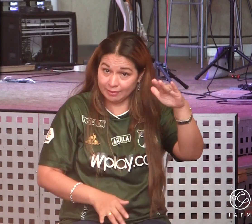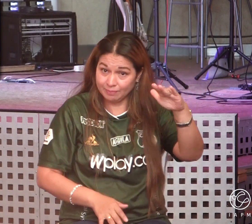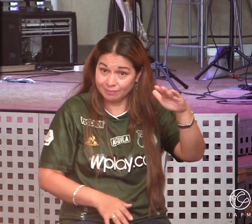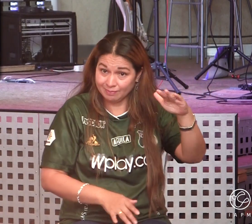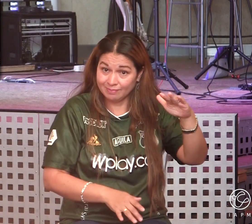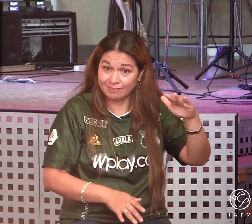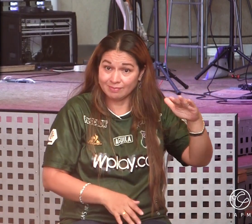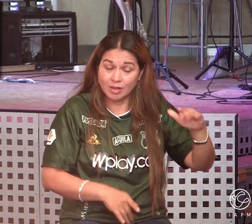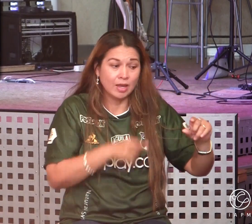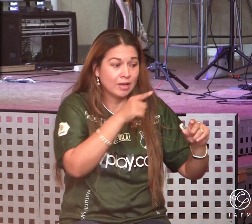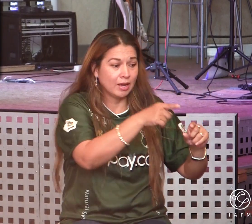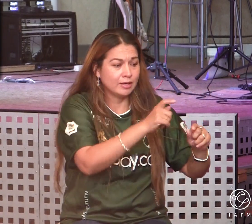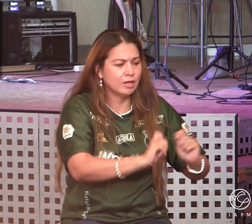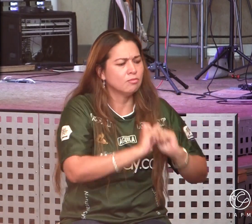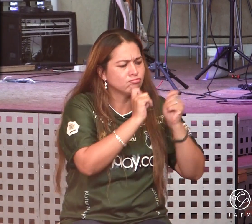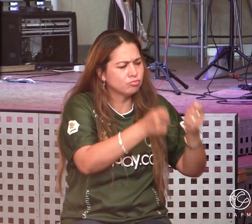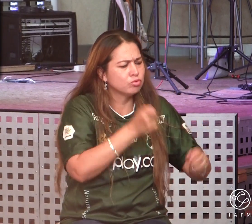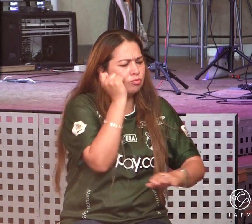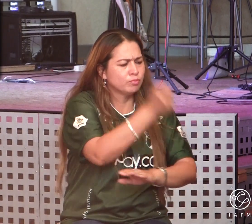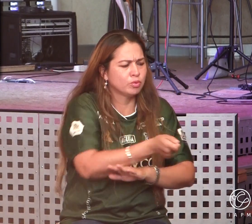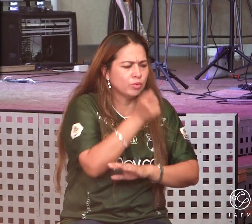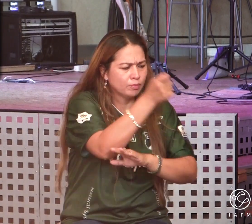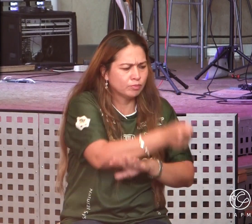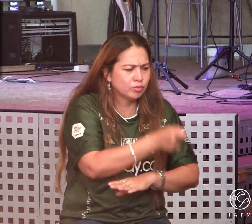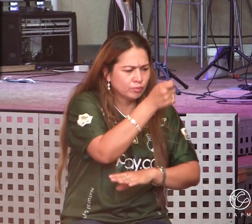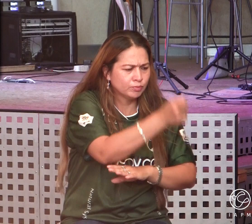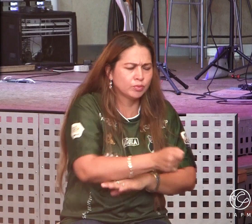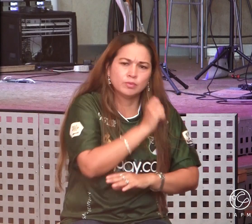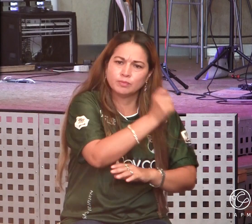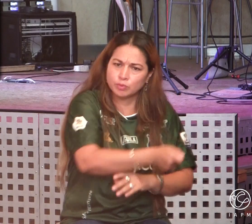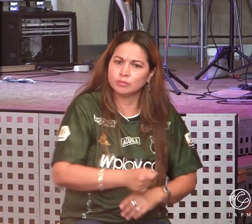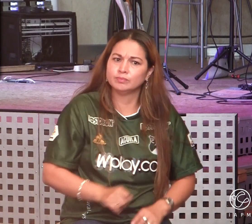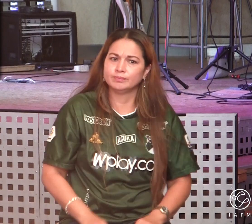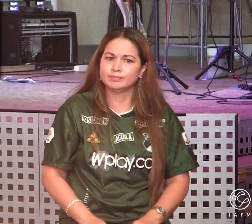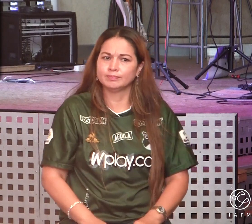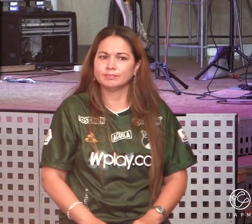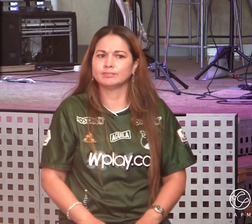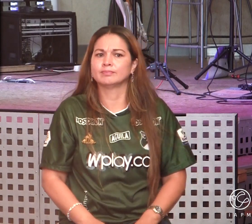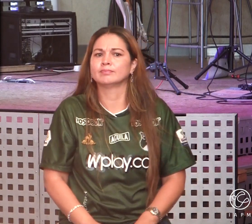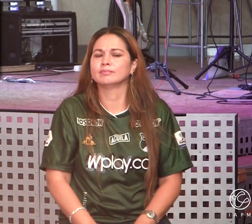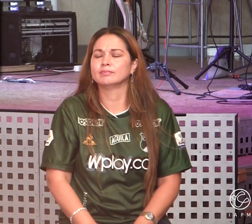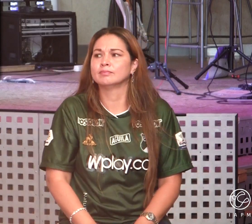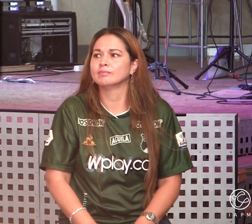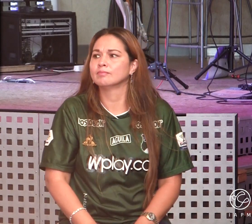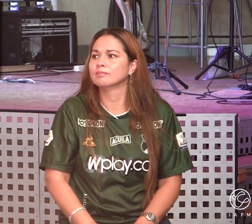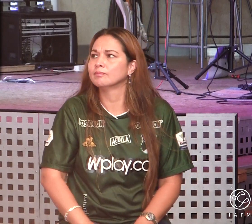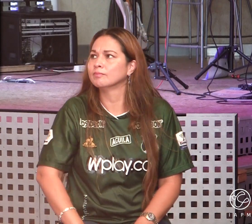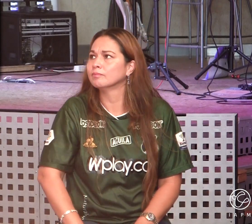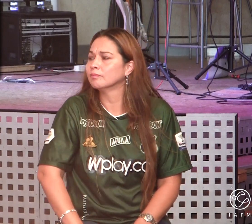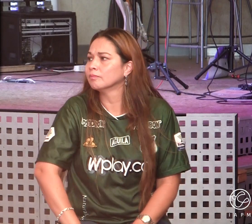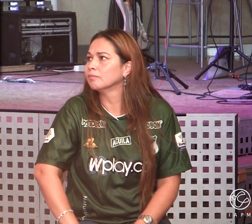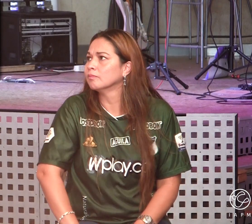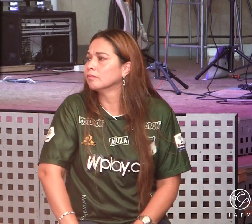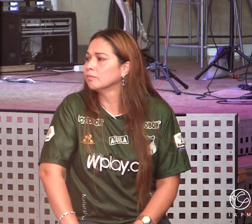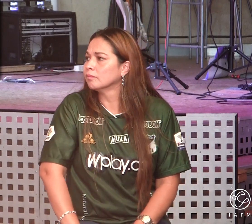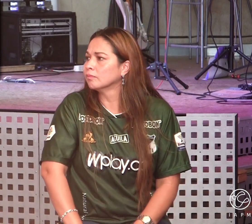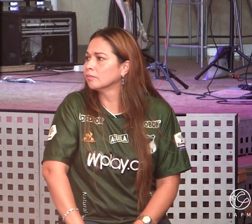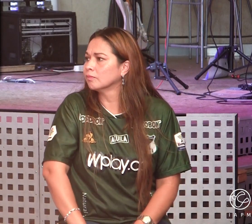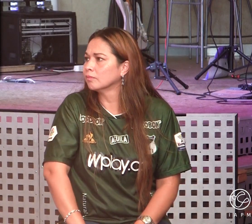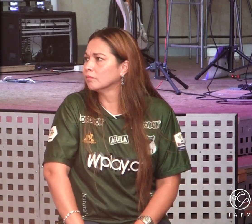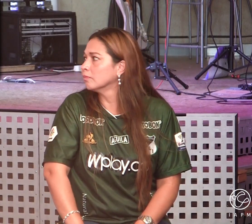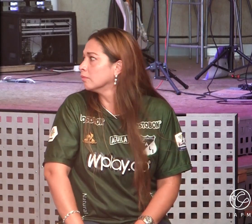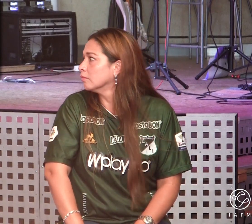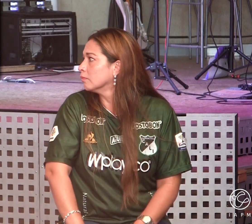Entonces el Señor tomó al hombre y lo puso en el huerto del Edén. Más atrás había dicho, déjenme mirar el versículo exacto,